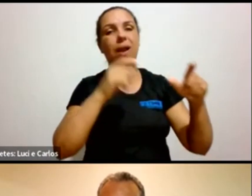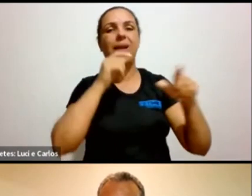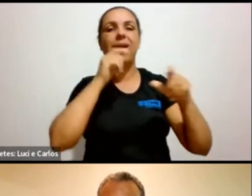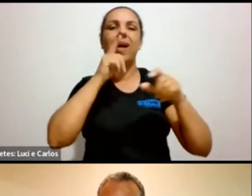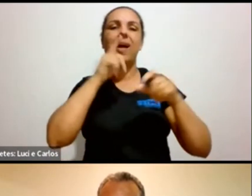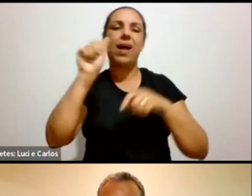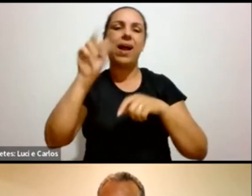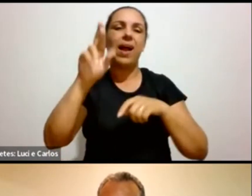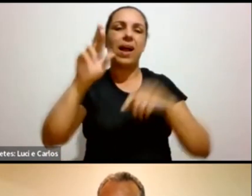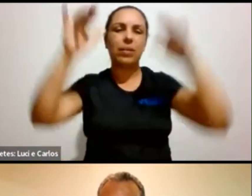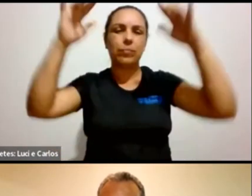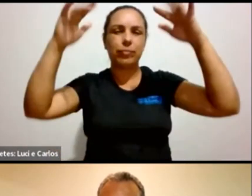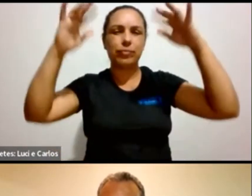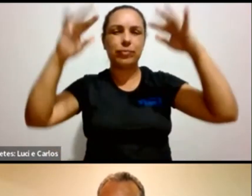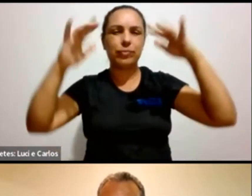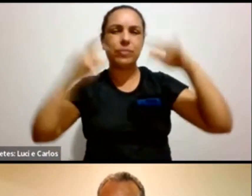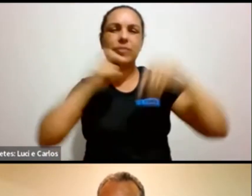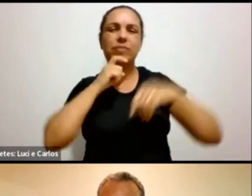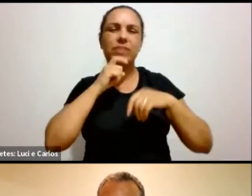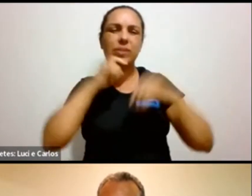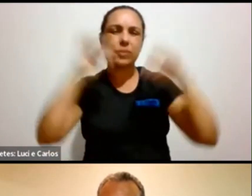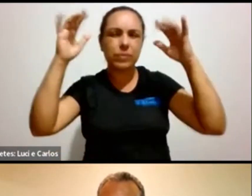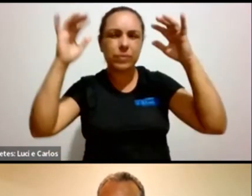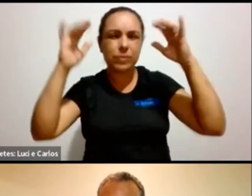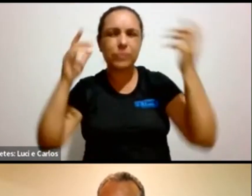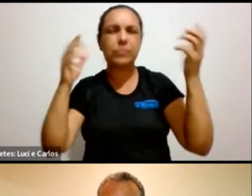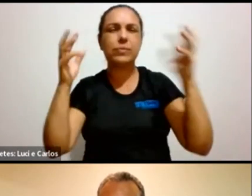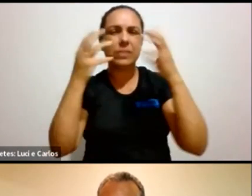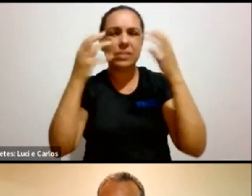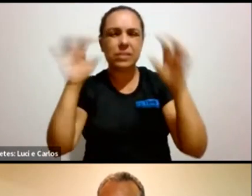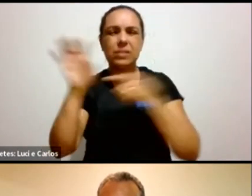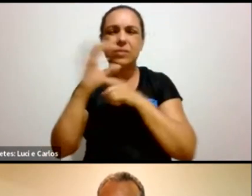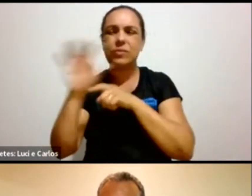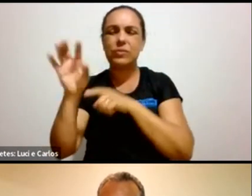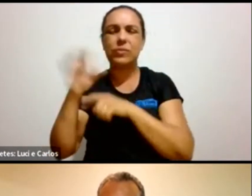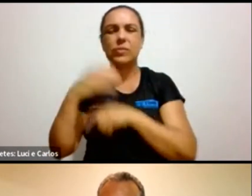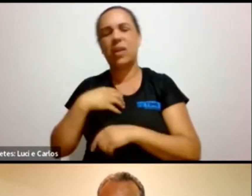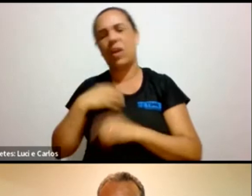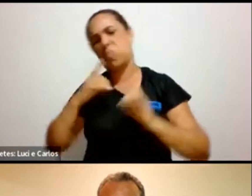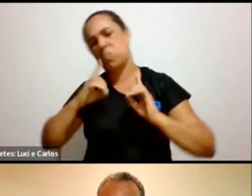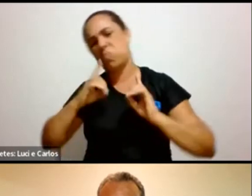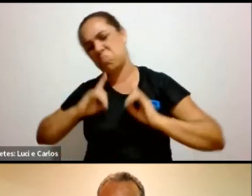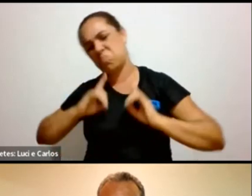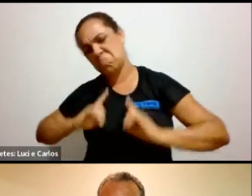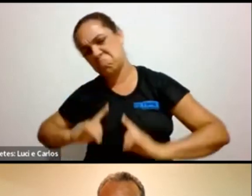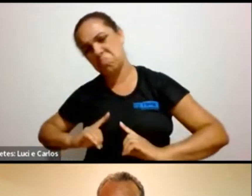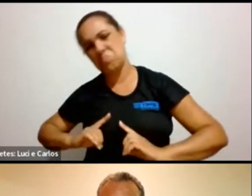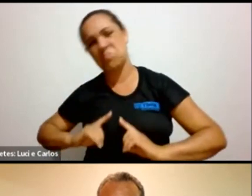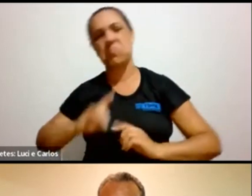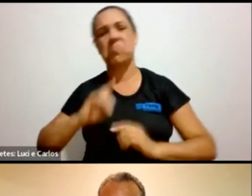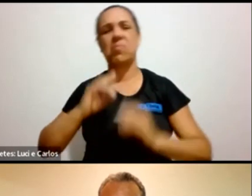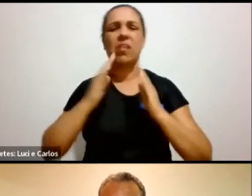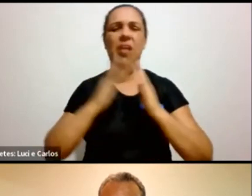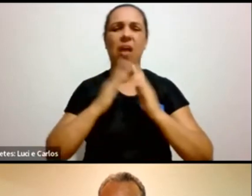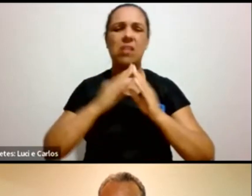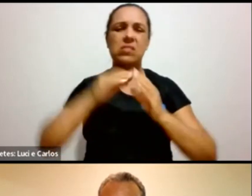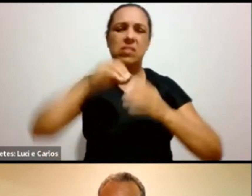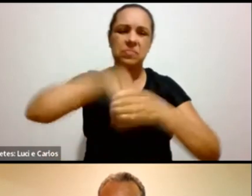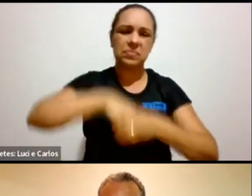E era uma vida triste, assim, depressiva, sempre em casa, e passei a